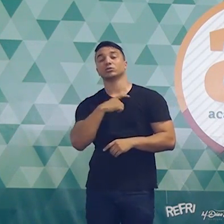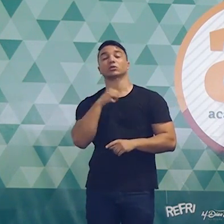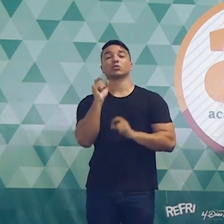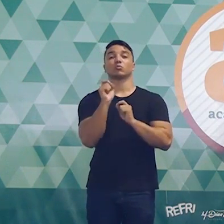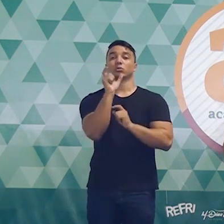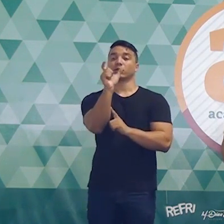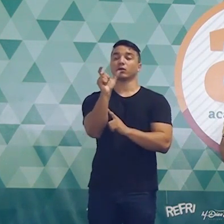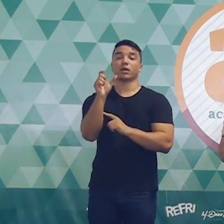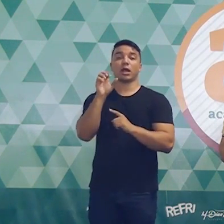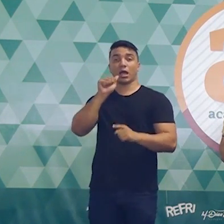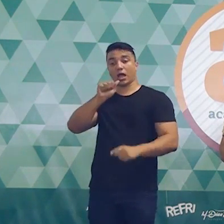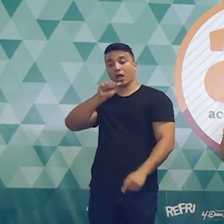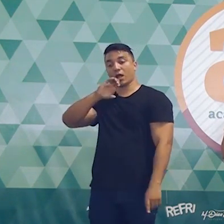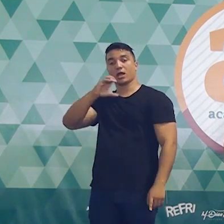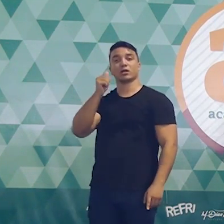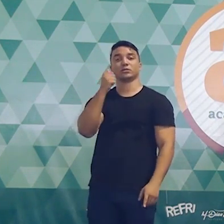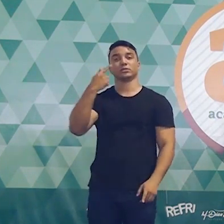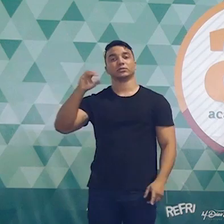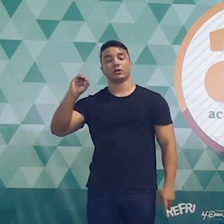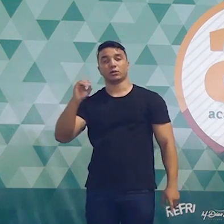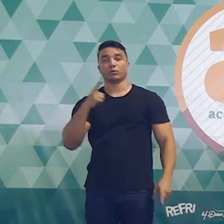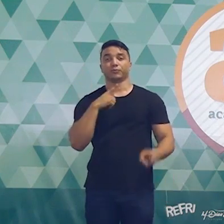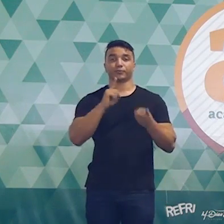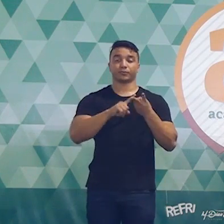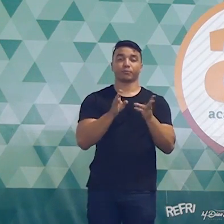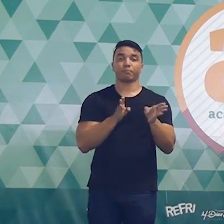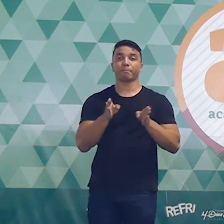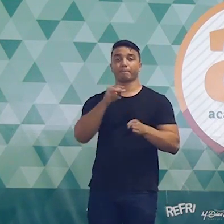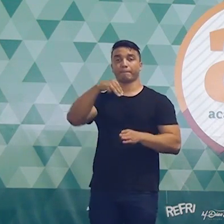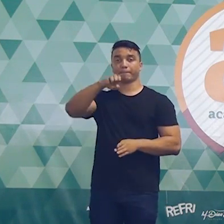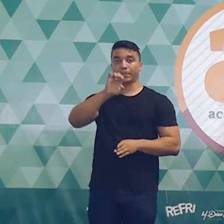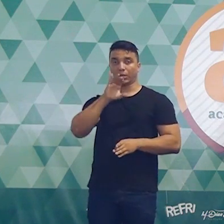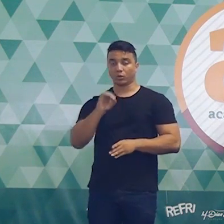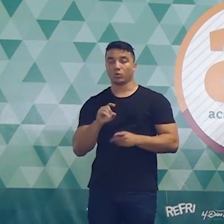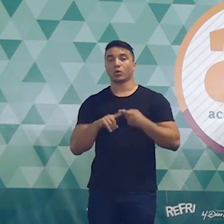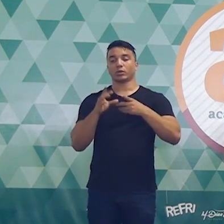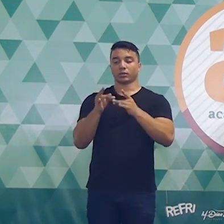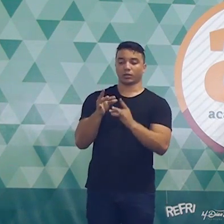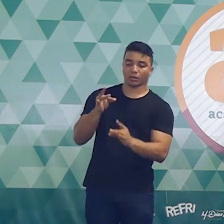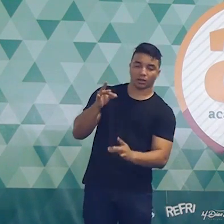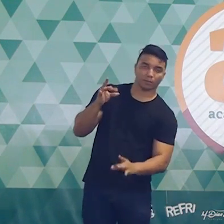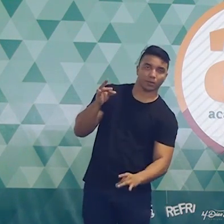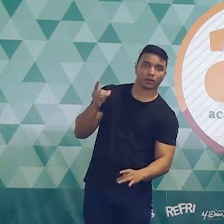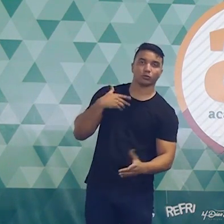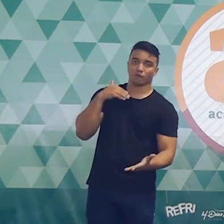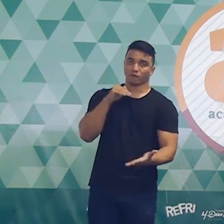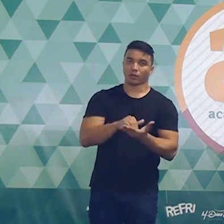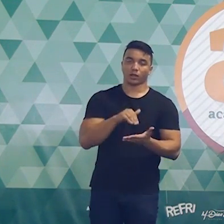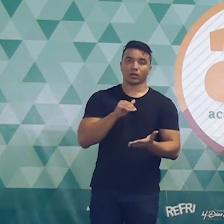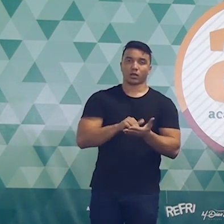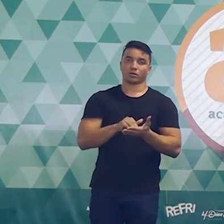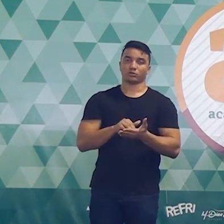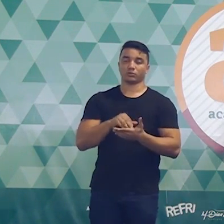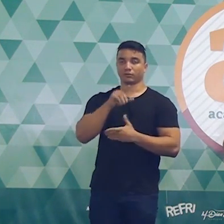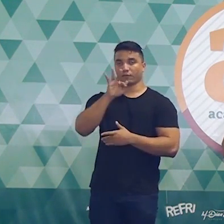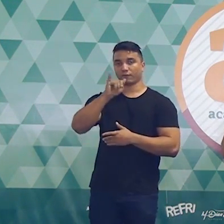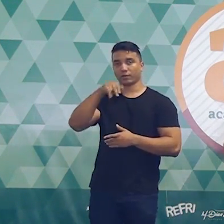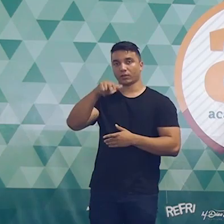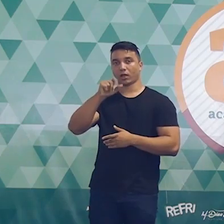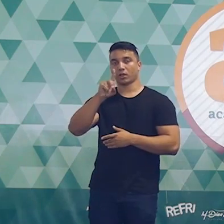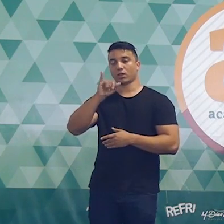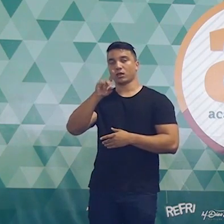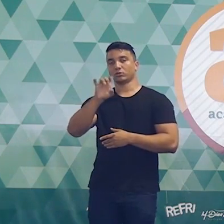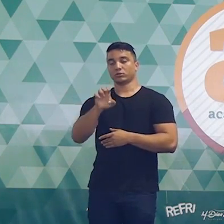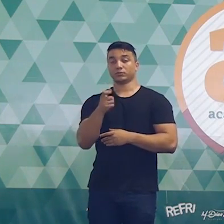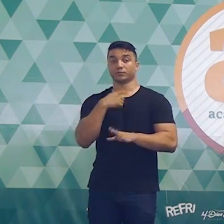anotou? Ação, meio, detalhamento e finalidade. Então o que é a